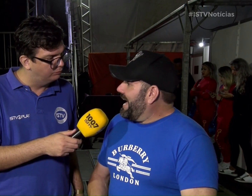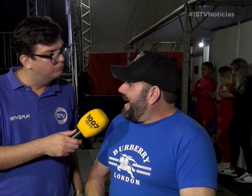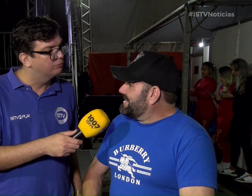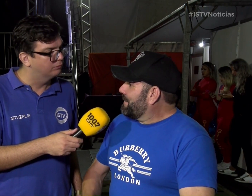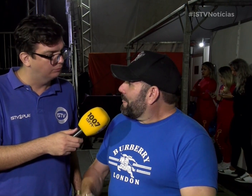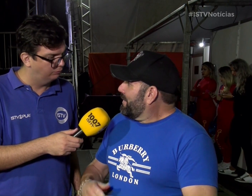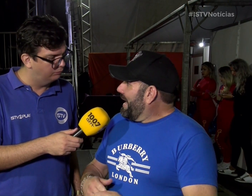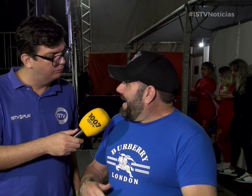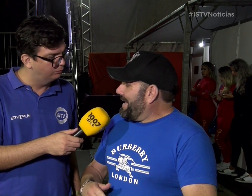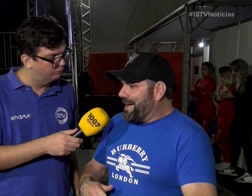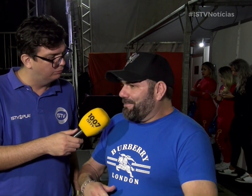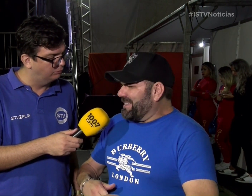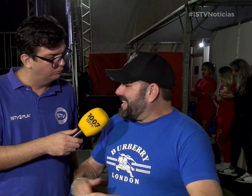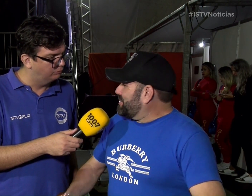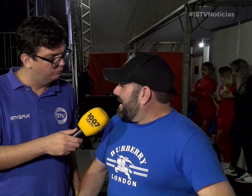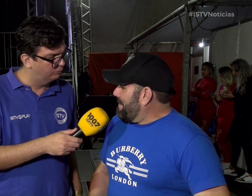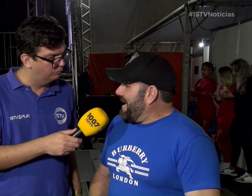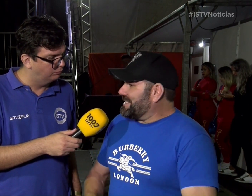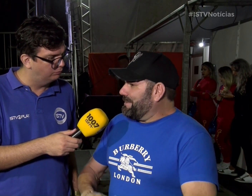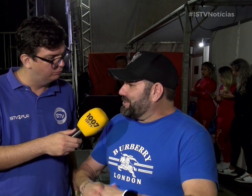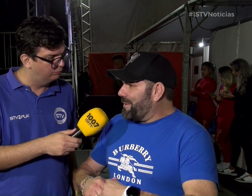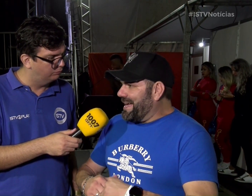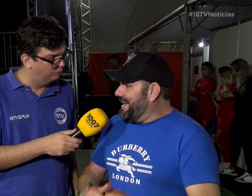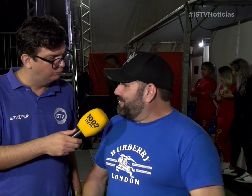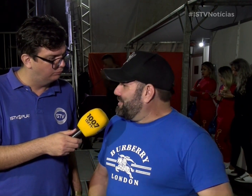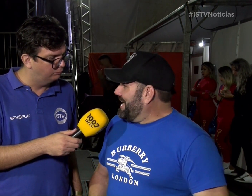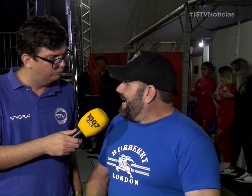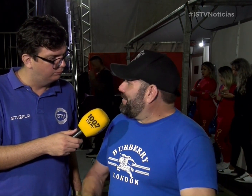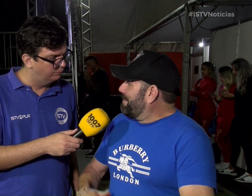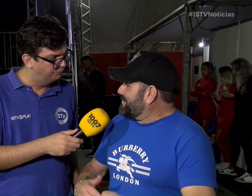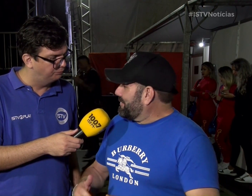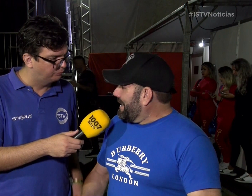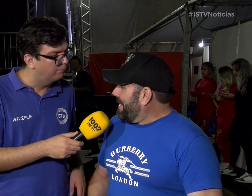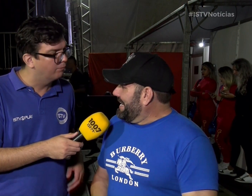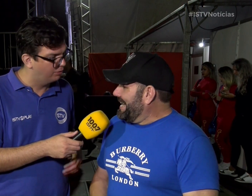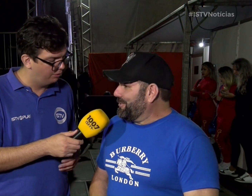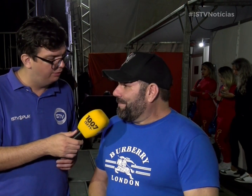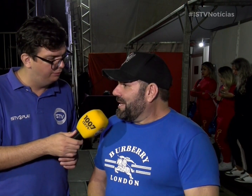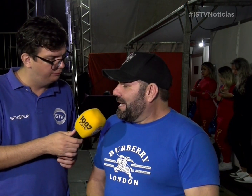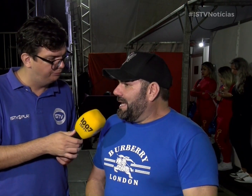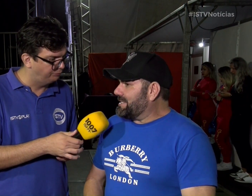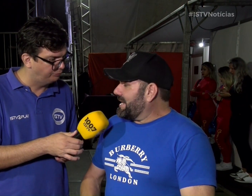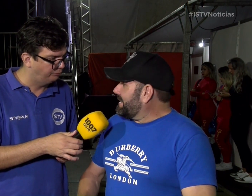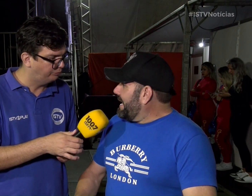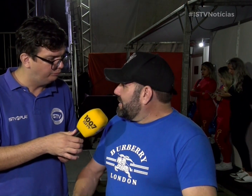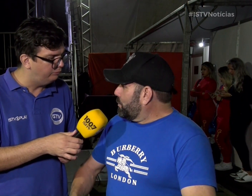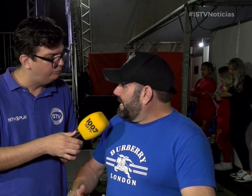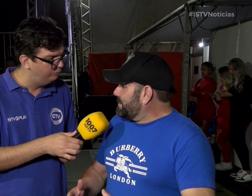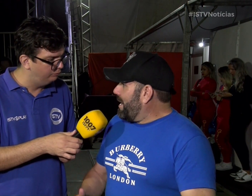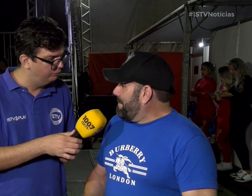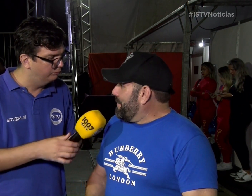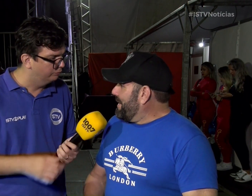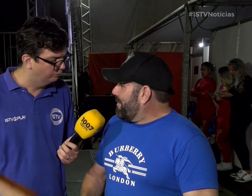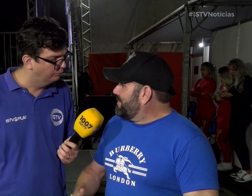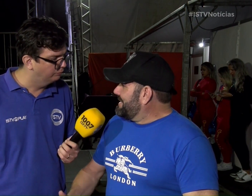hotéis, estacionamentos, pessoal aí ganhando dinheiro, pessoal trabalhando. e a Secretaria de Turismo a mil aí, como dizem,